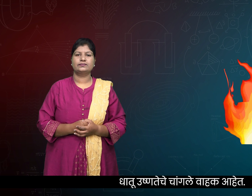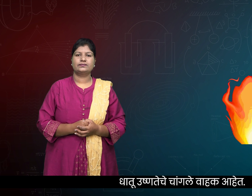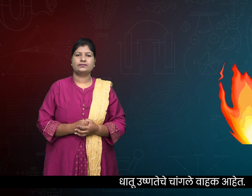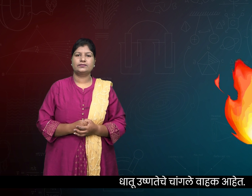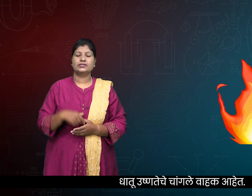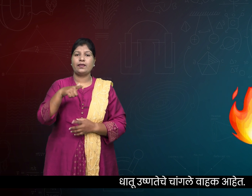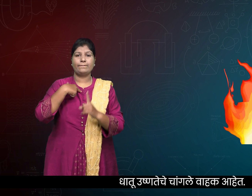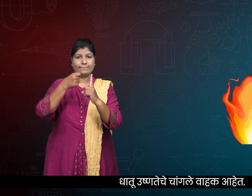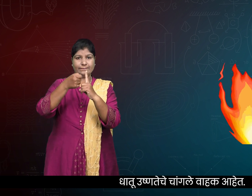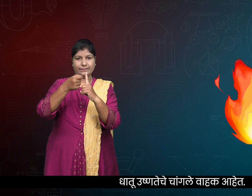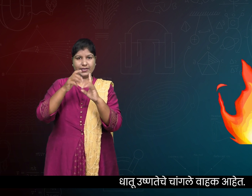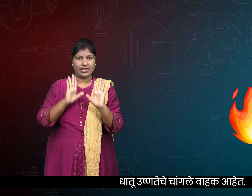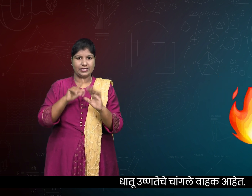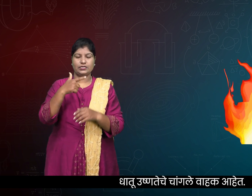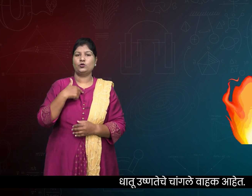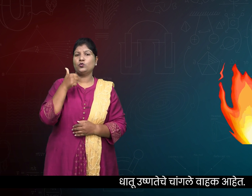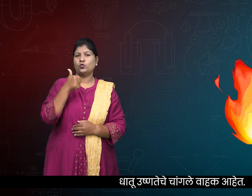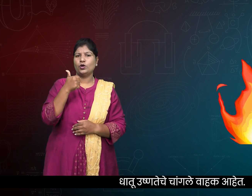धातू उष्णतेचे चांगले वाहक आहेत.